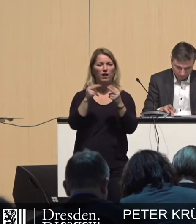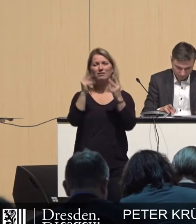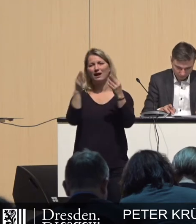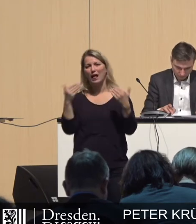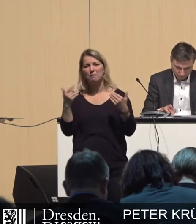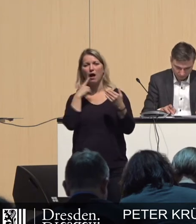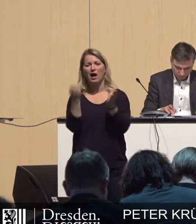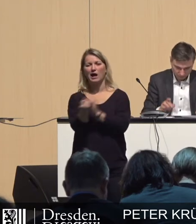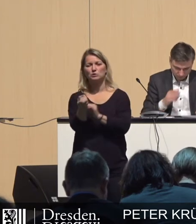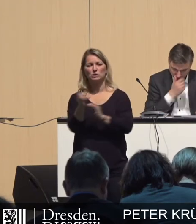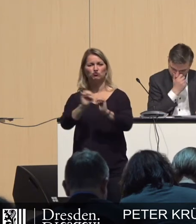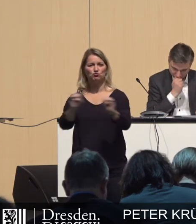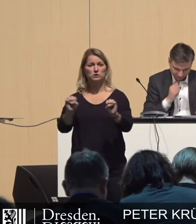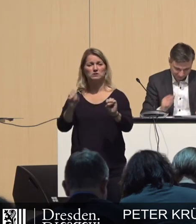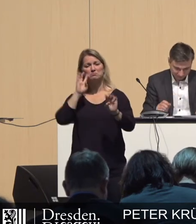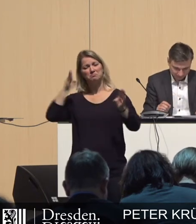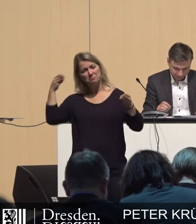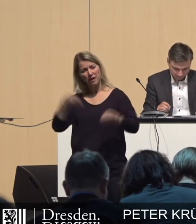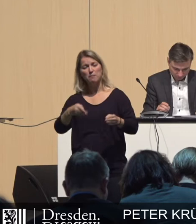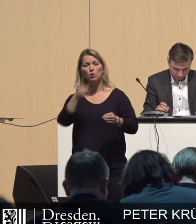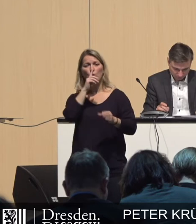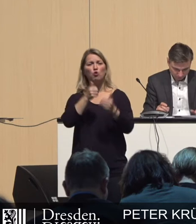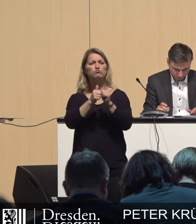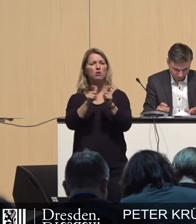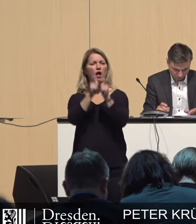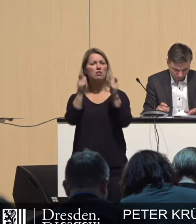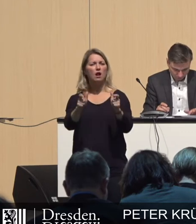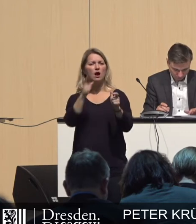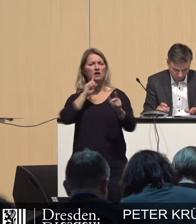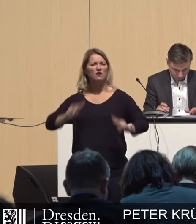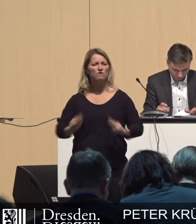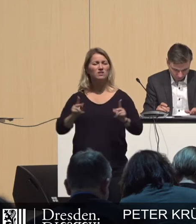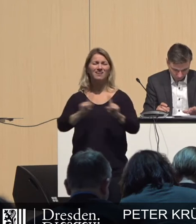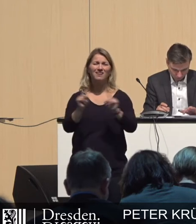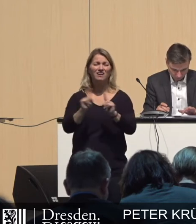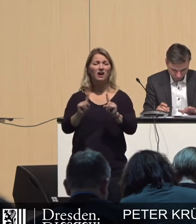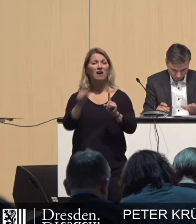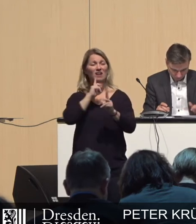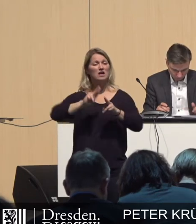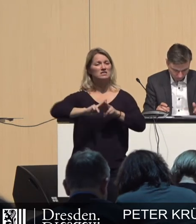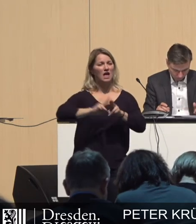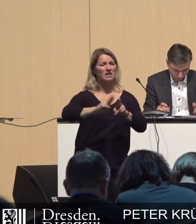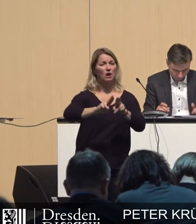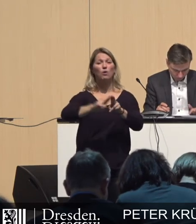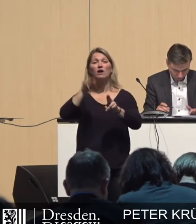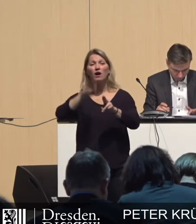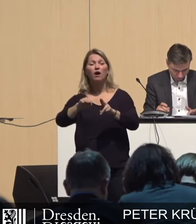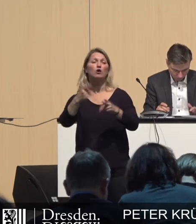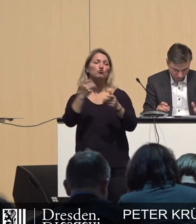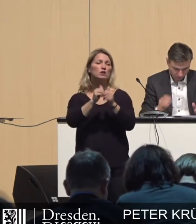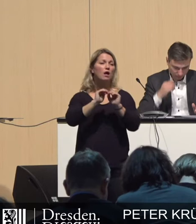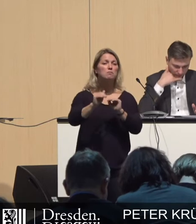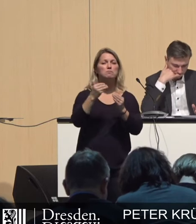also nicht so, dass wir rein Sportanlagen fördern wollen, sondern wir haben gesagt, wir möchten energetische Sanierung von Sportanlagen. Das kann auch